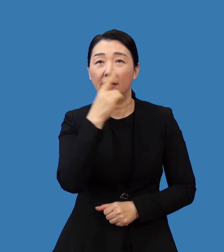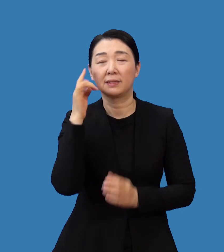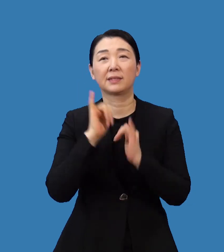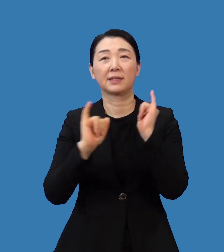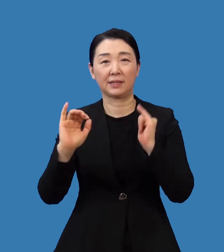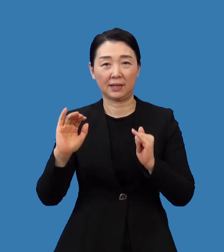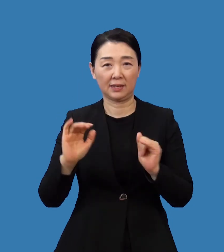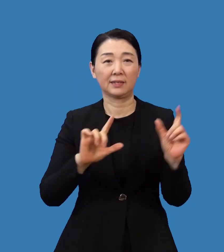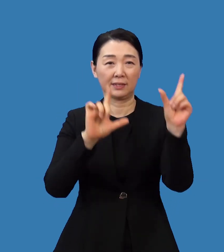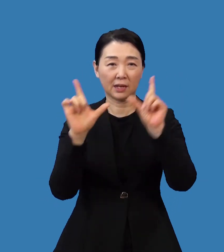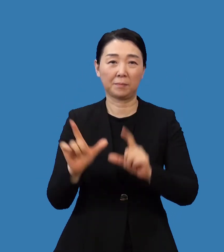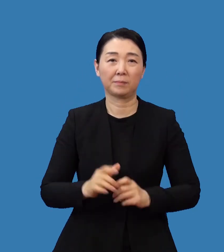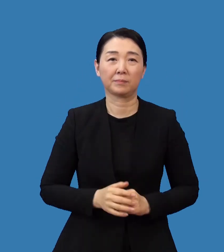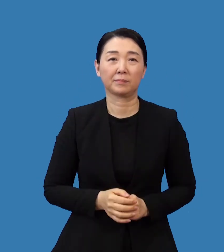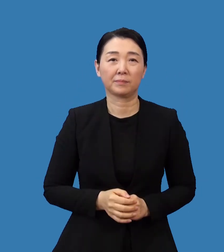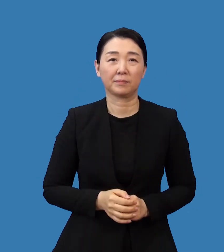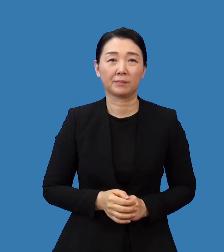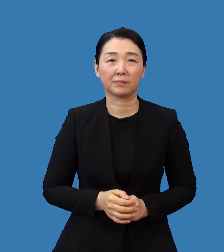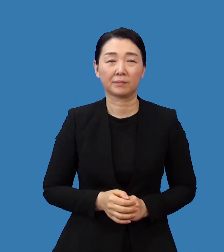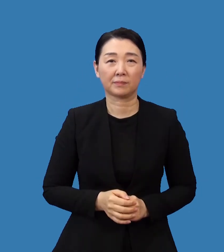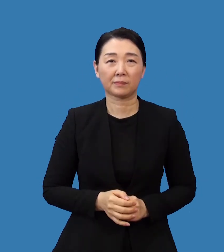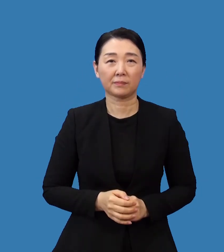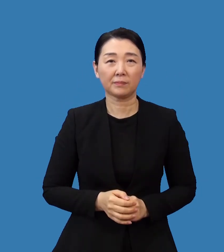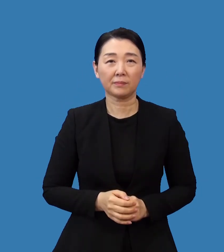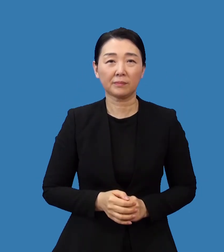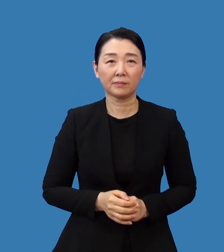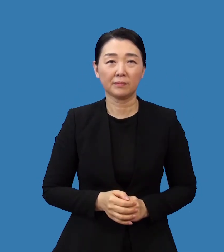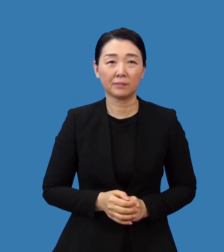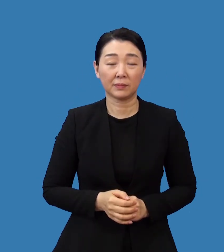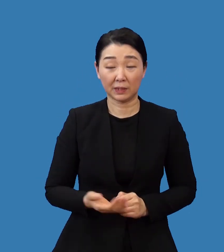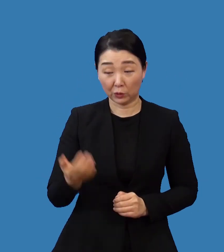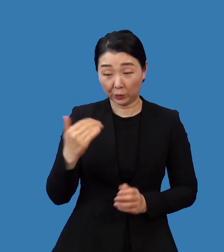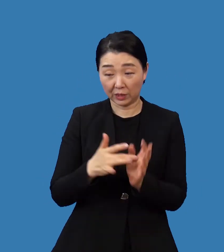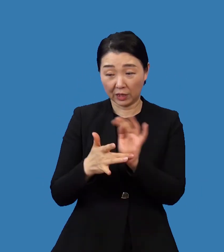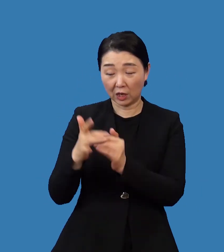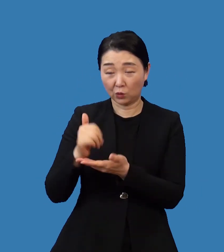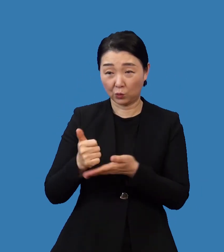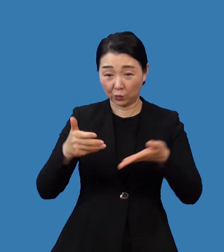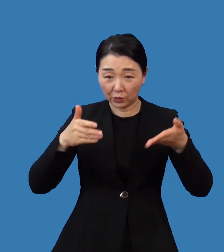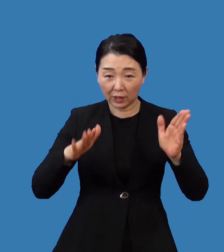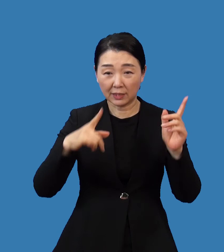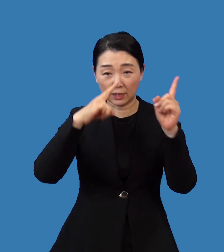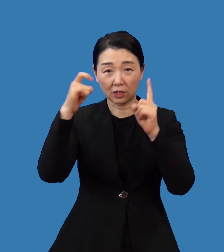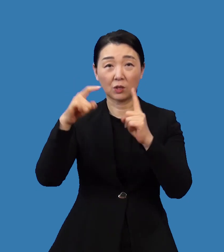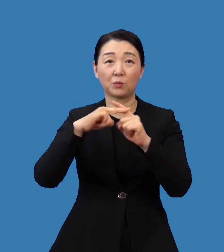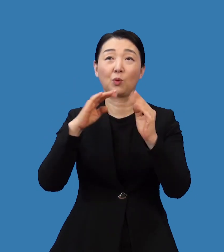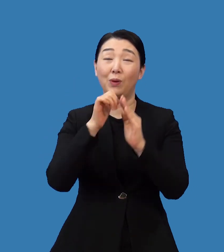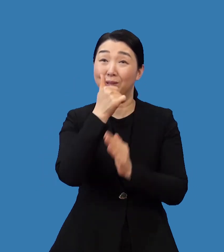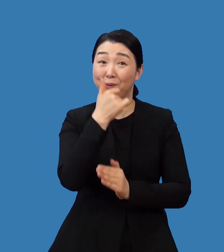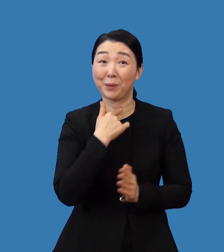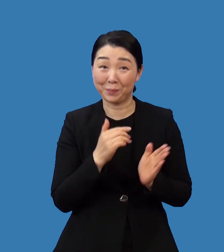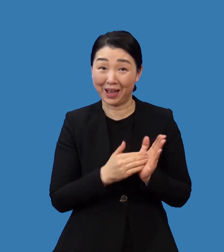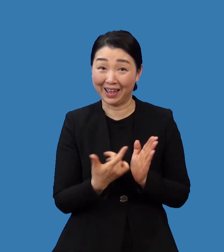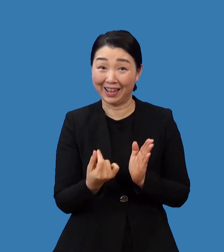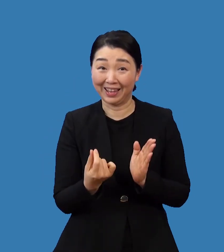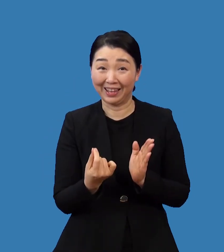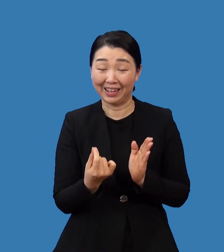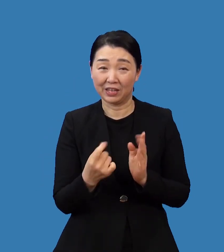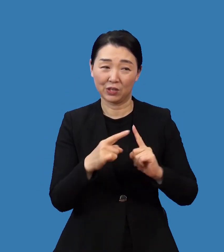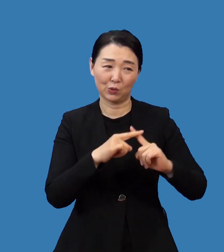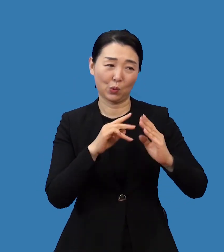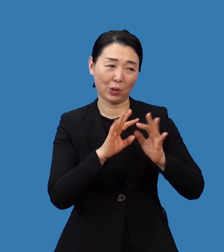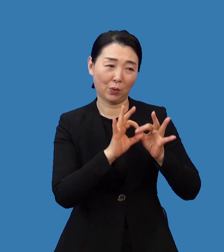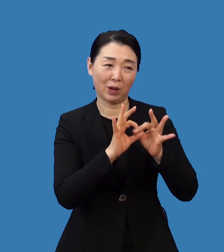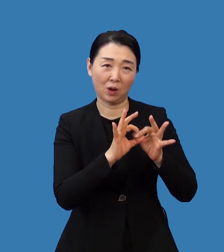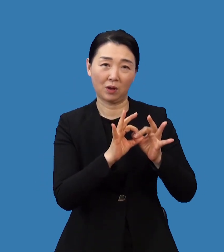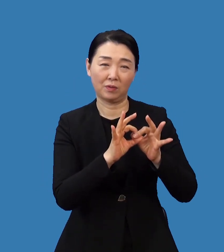삶. 제가 조금 전에 예수 탄생 기념교회를 소개해 드렸는데 이 교회와